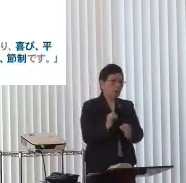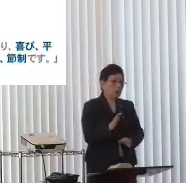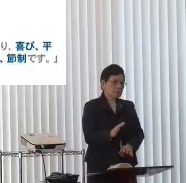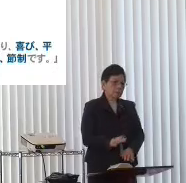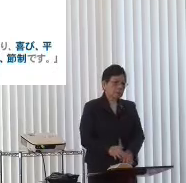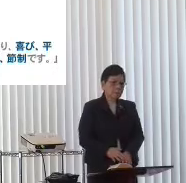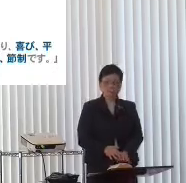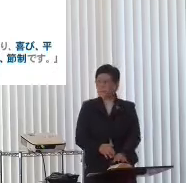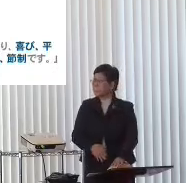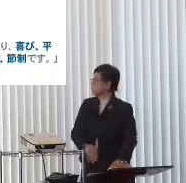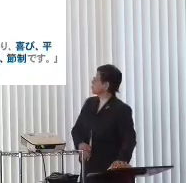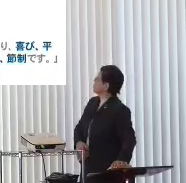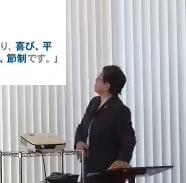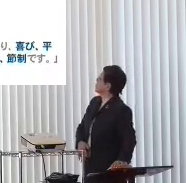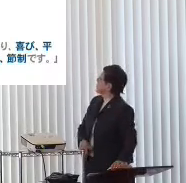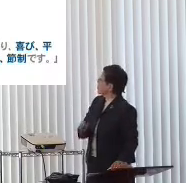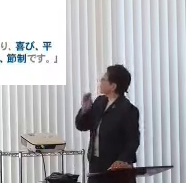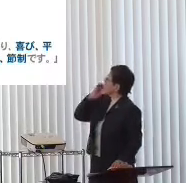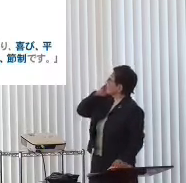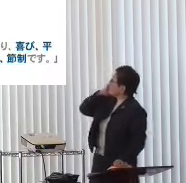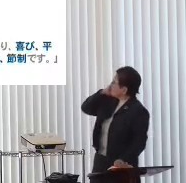ことも素晴らしいことだと思います。